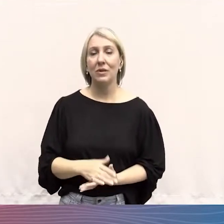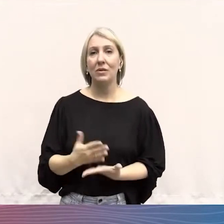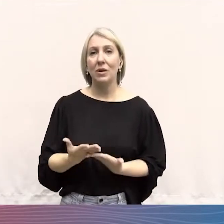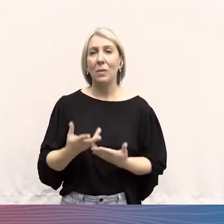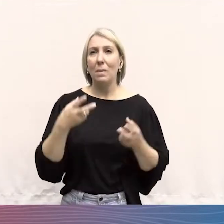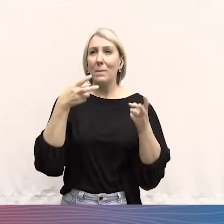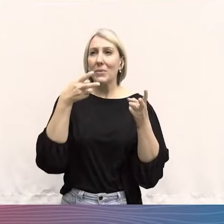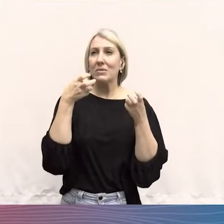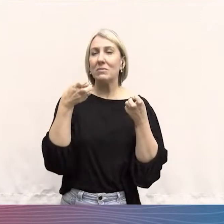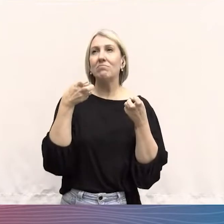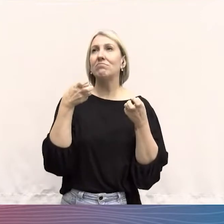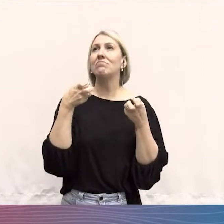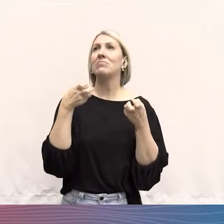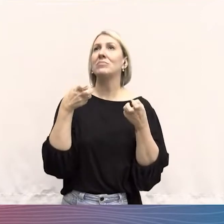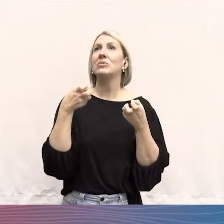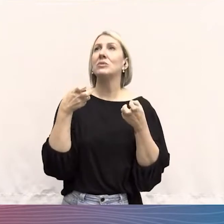que